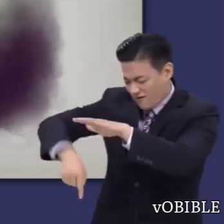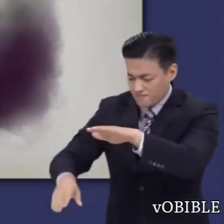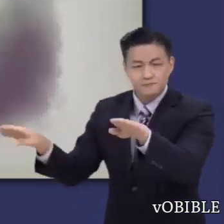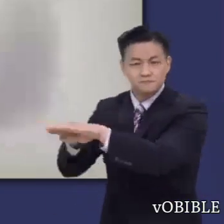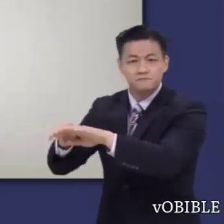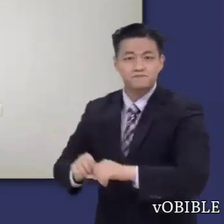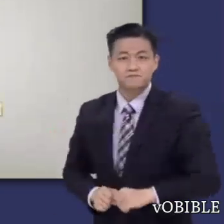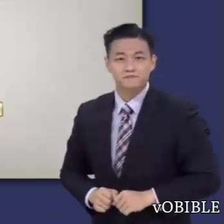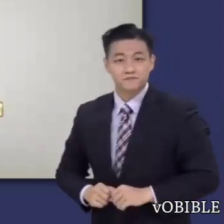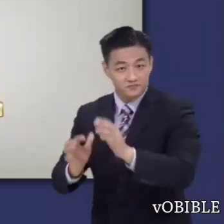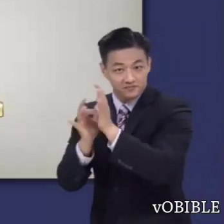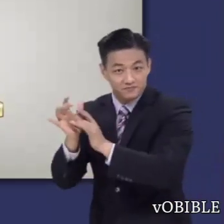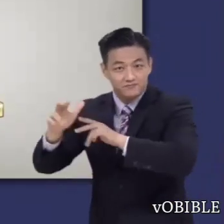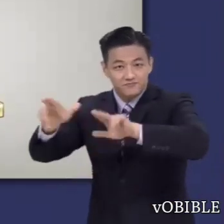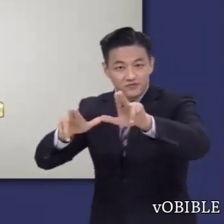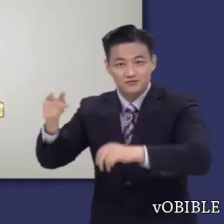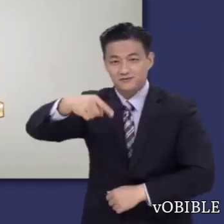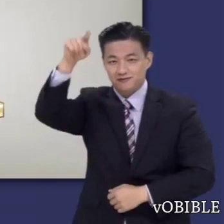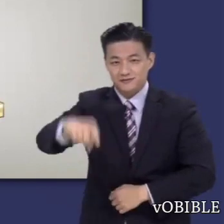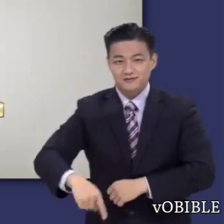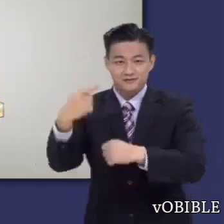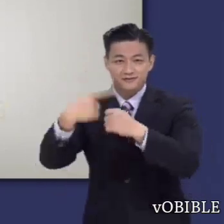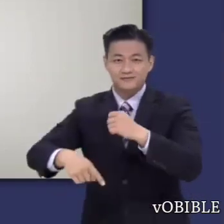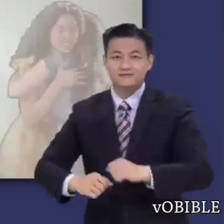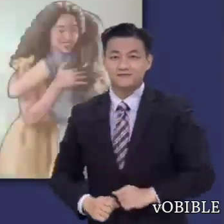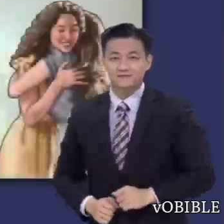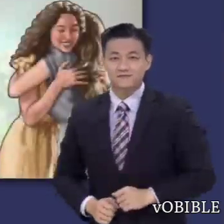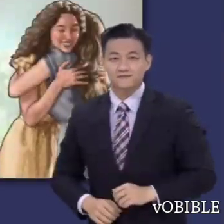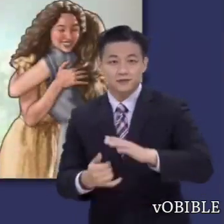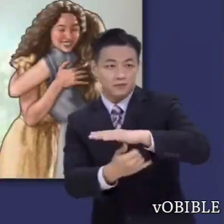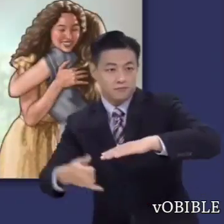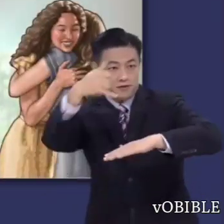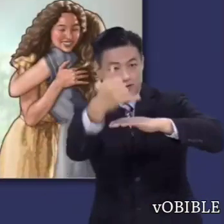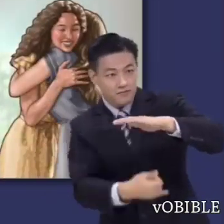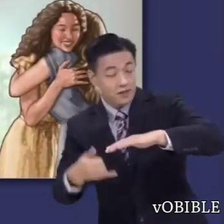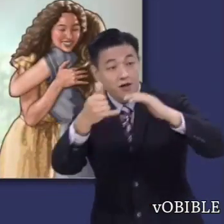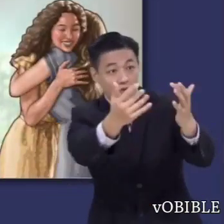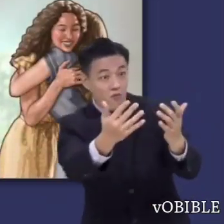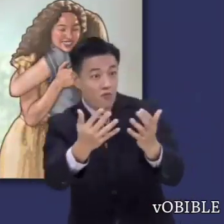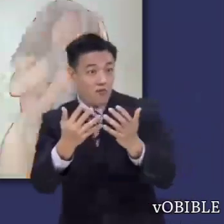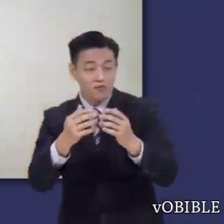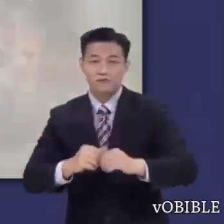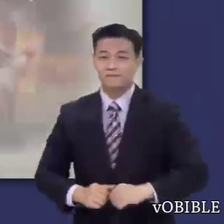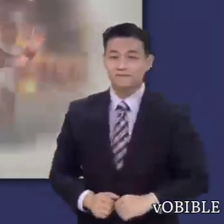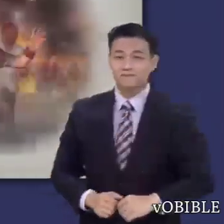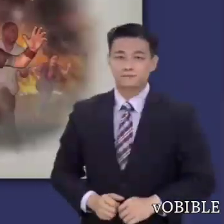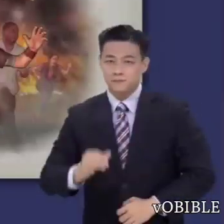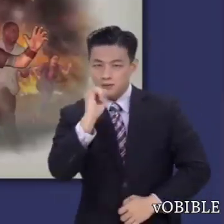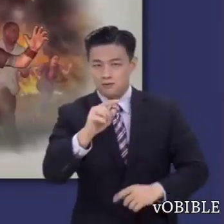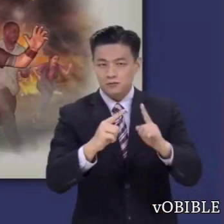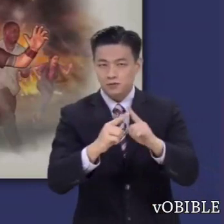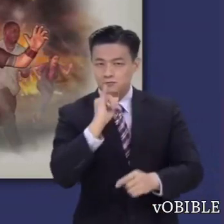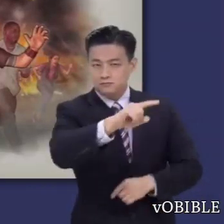渊，耶稣施行千年统治，死人在地上复活，以及恶人